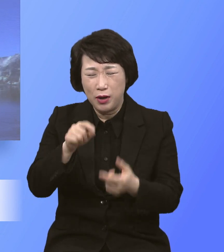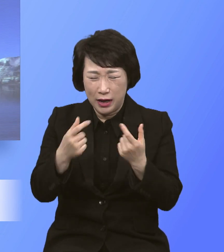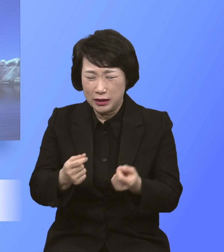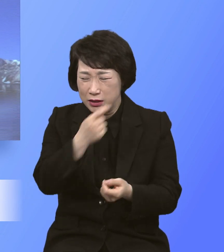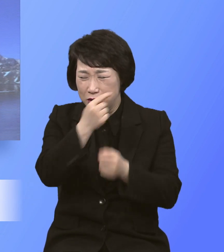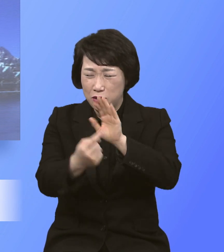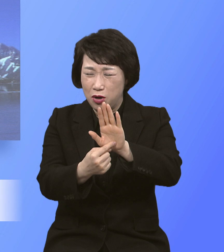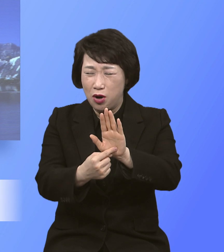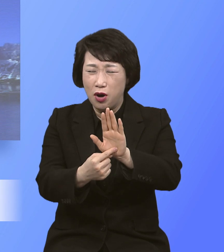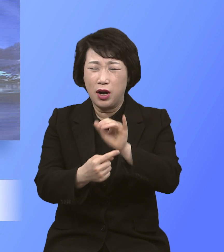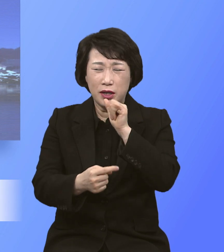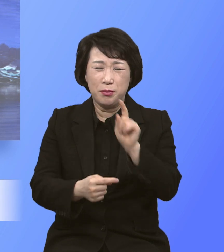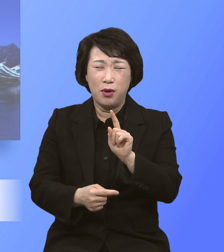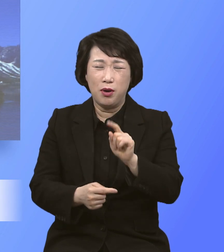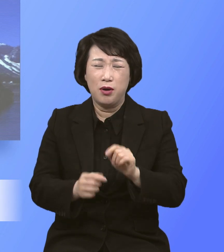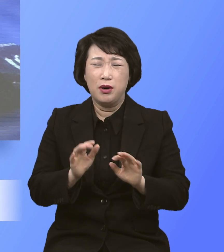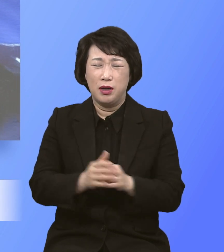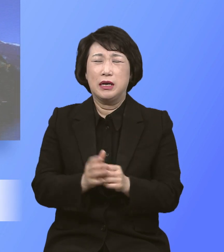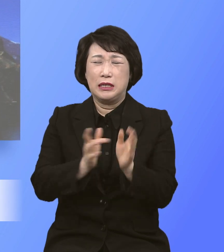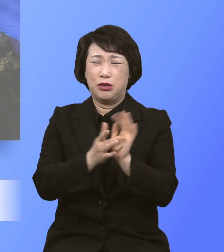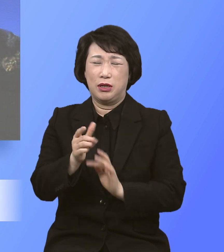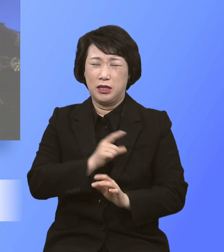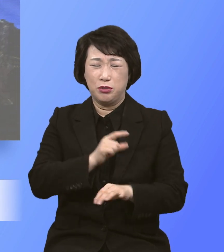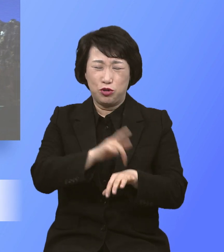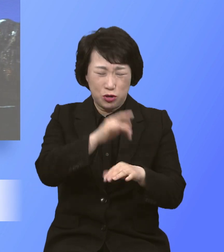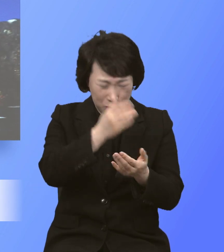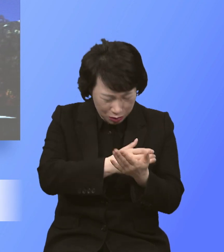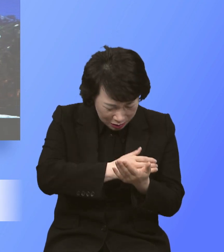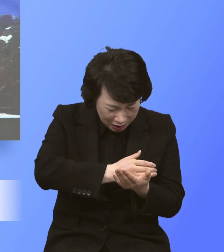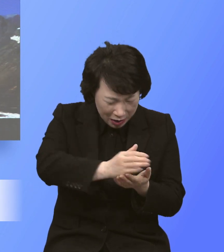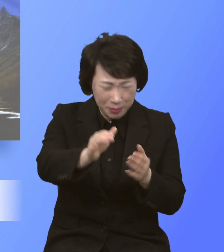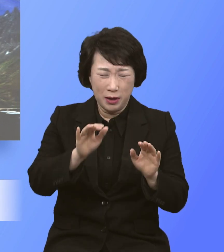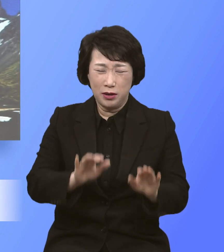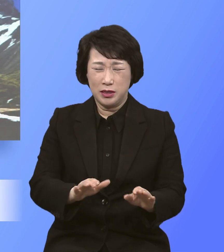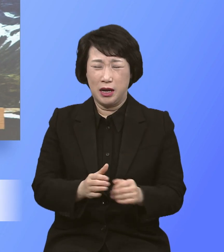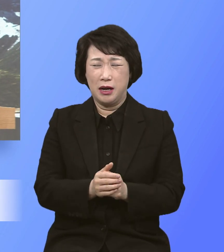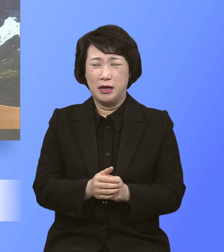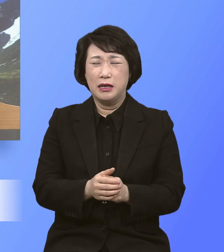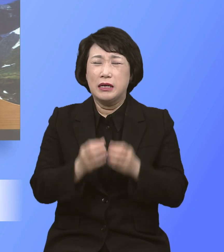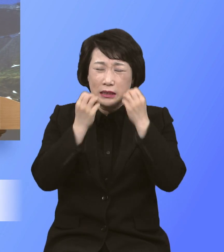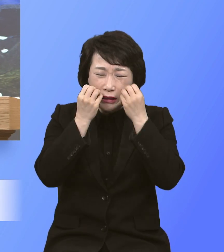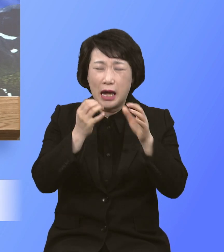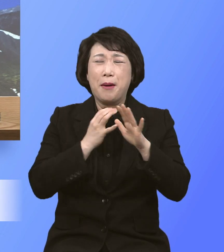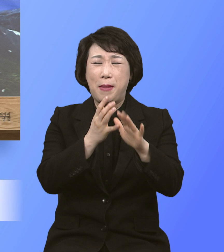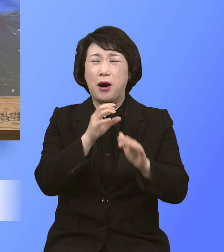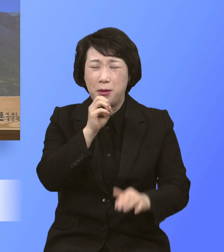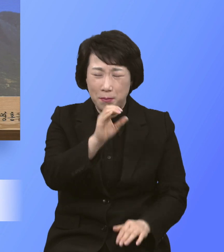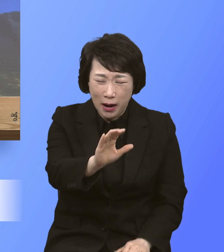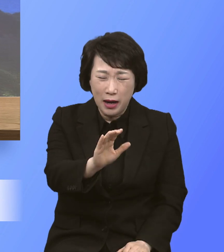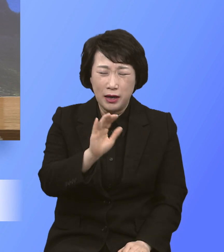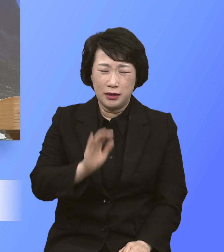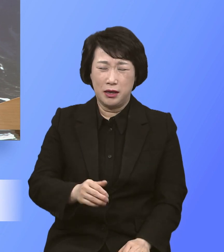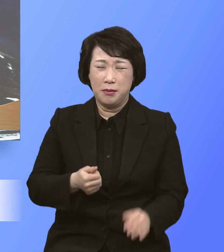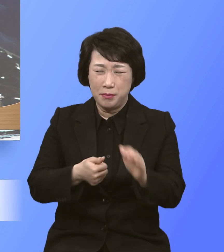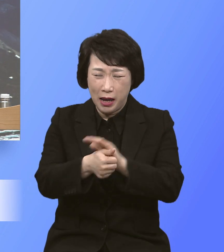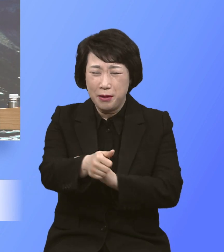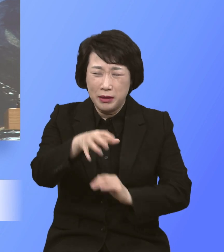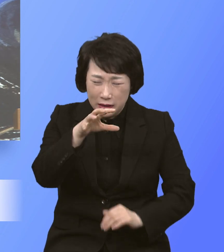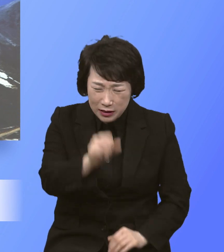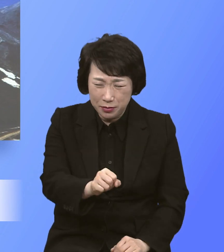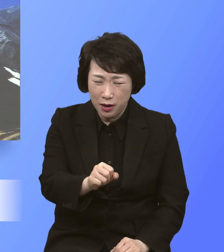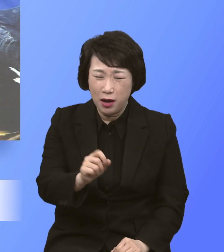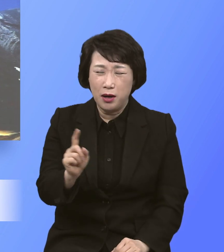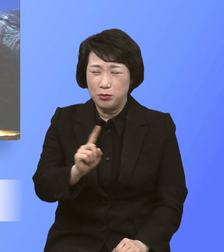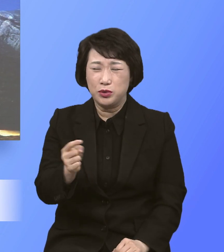이런 표적이 따르리니 내 이름으로 귀신을 쫓아내며 새 방언을 말하며